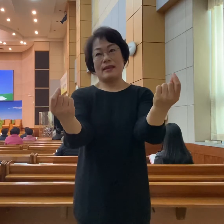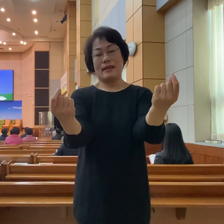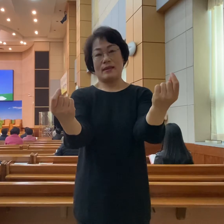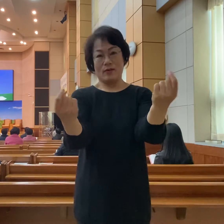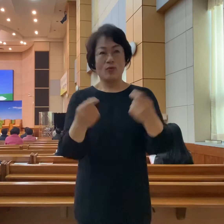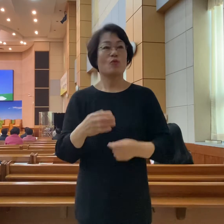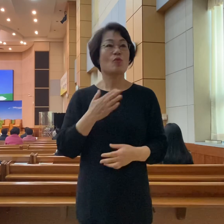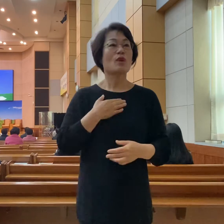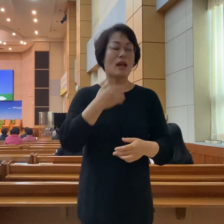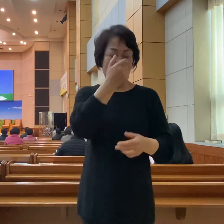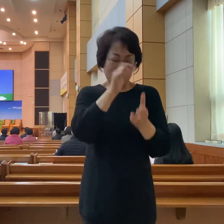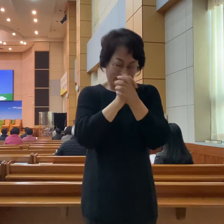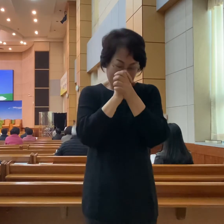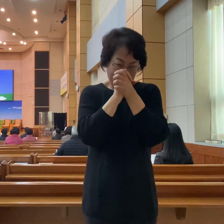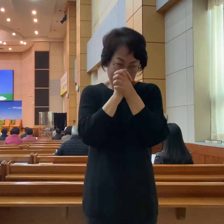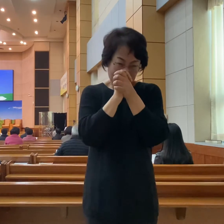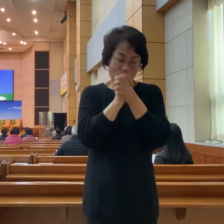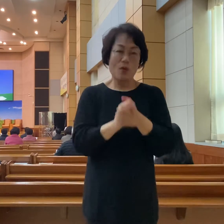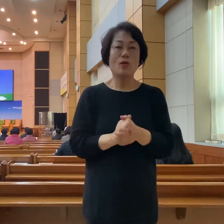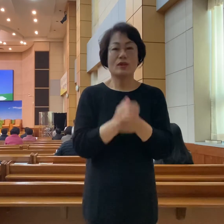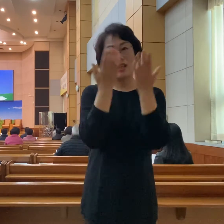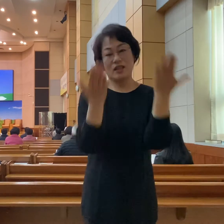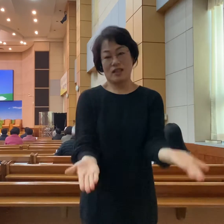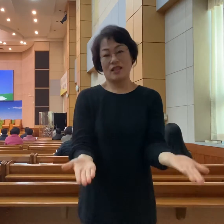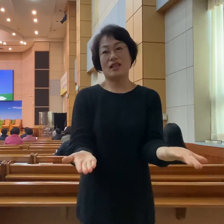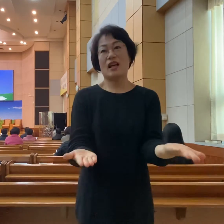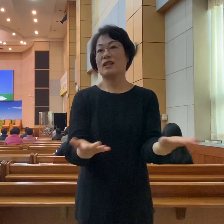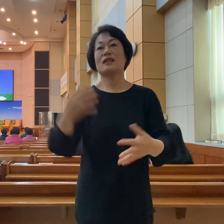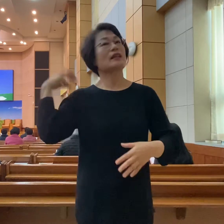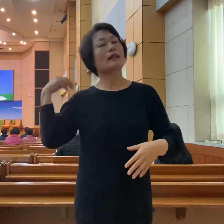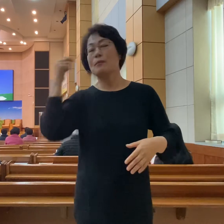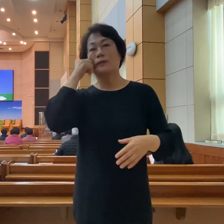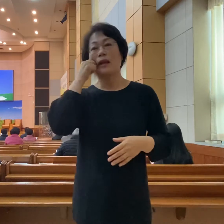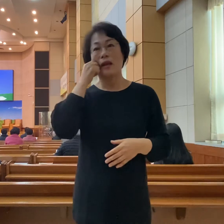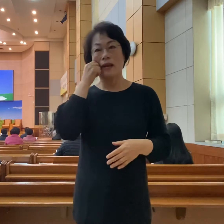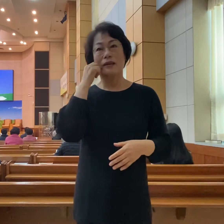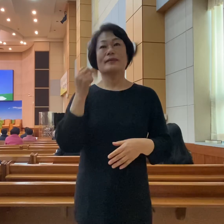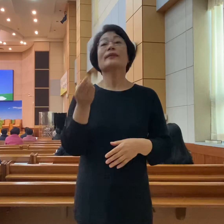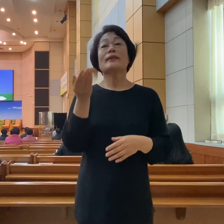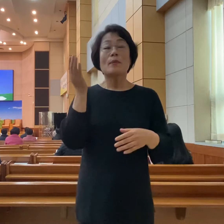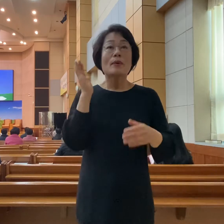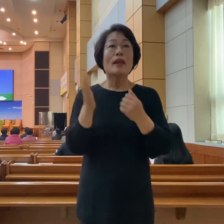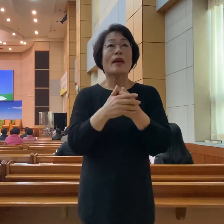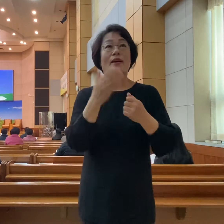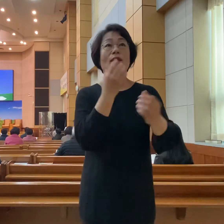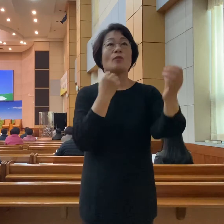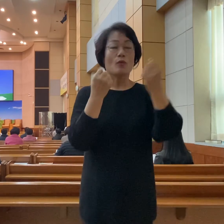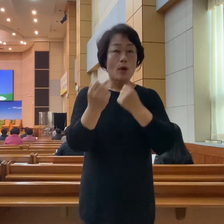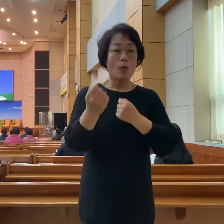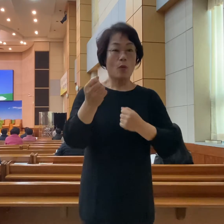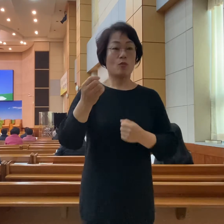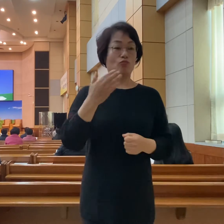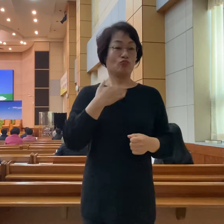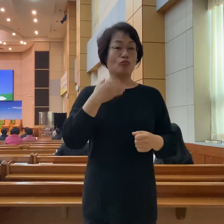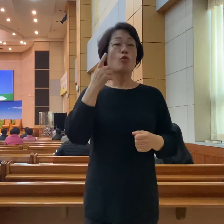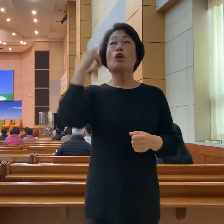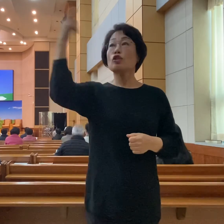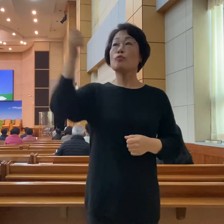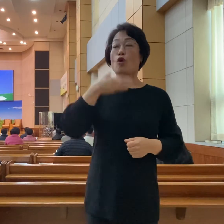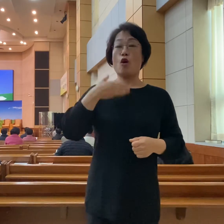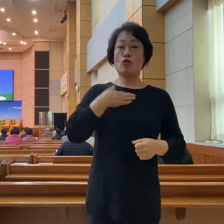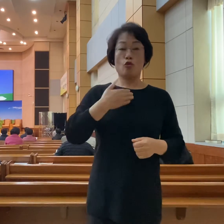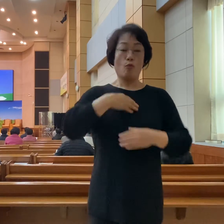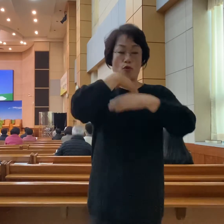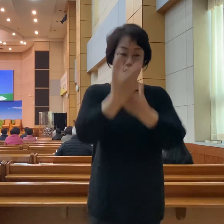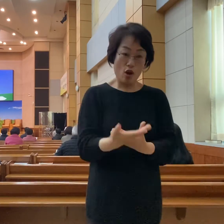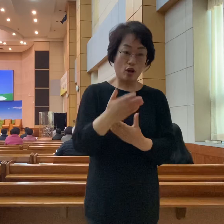할 수 없는 날이라 이렇게 생각하면 되고, 그럼에도 불구하고 목사님 나는 지금 이렇게 잘 살고 있는데요,